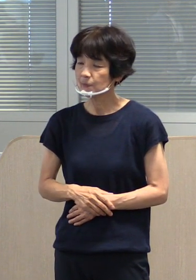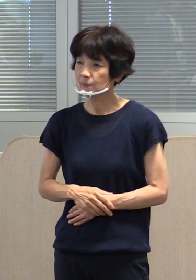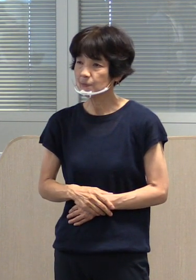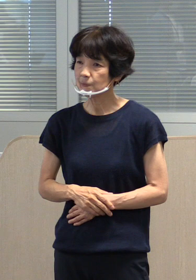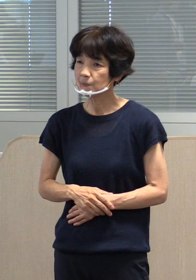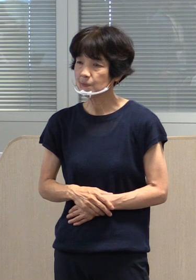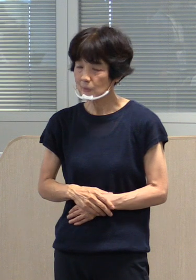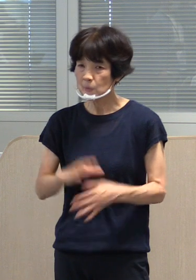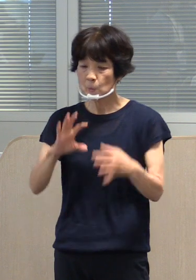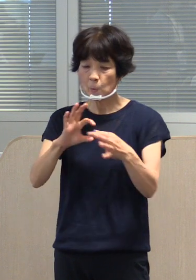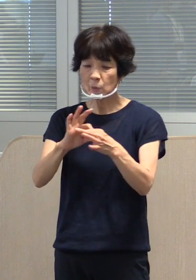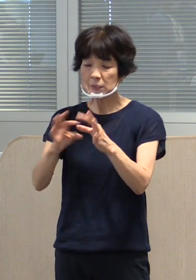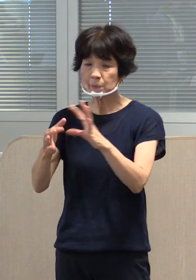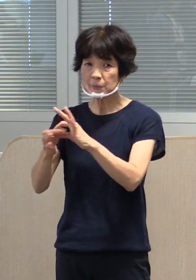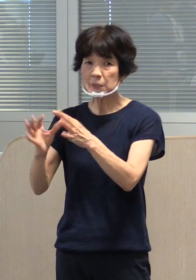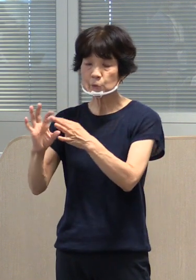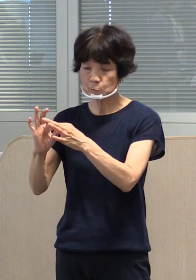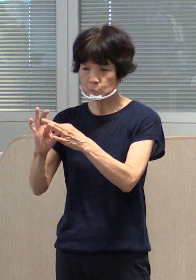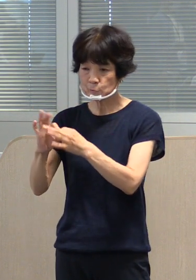オリンピック、